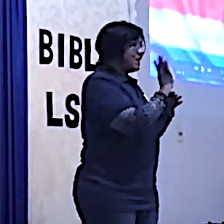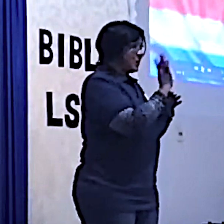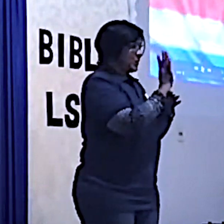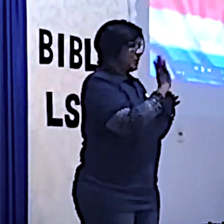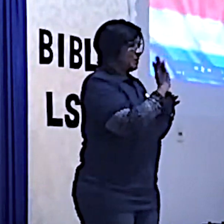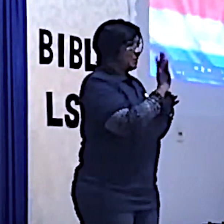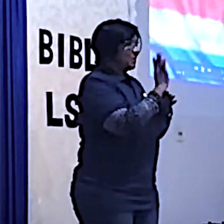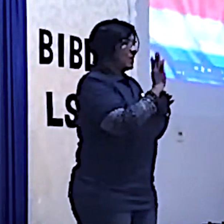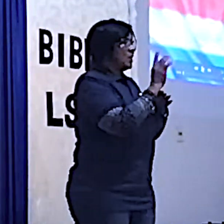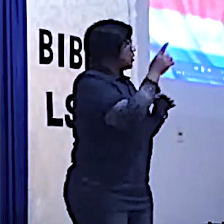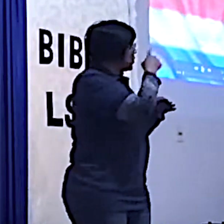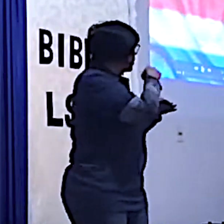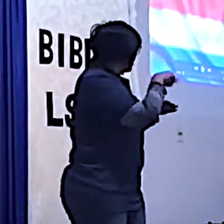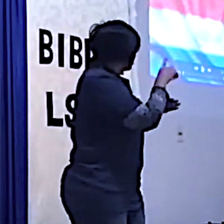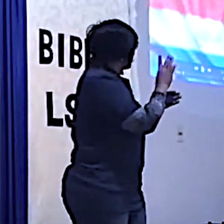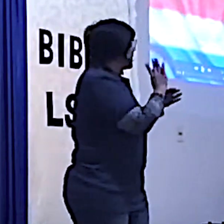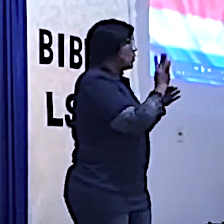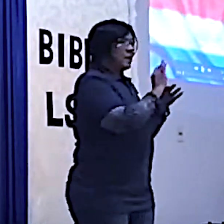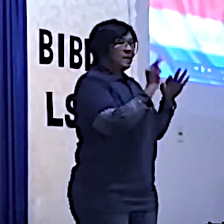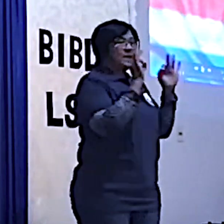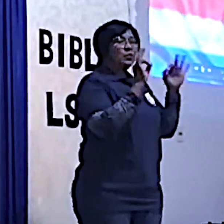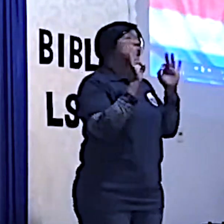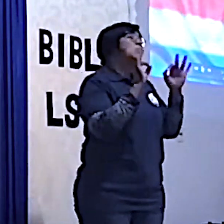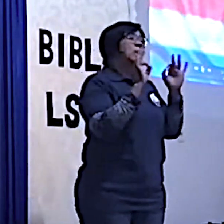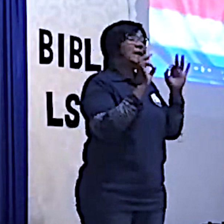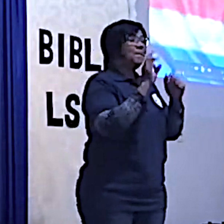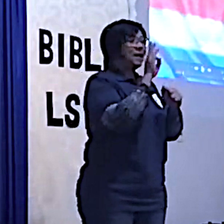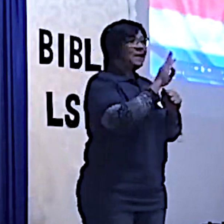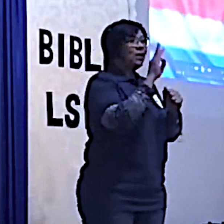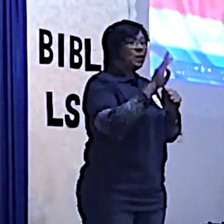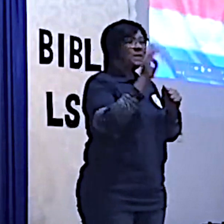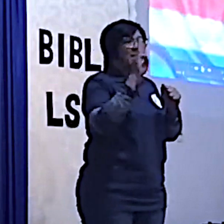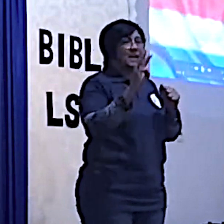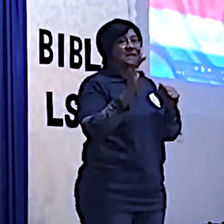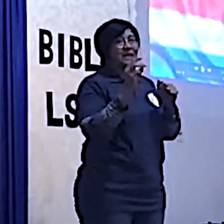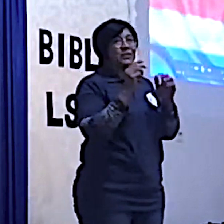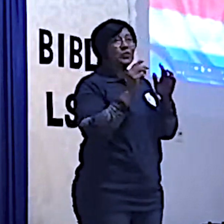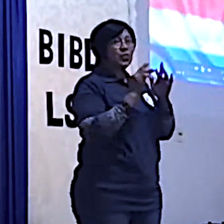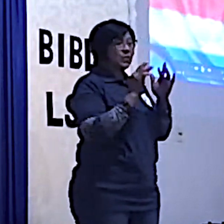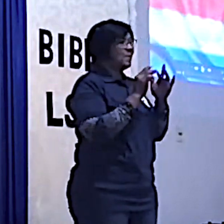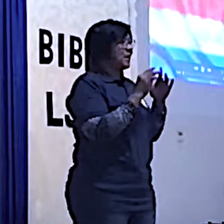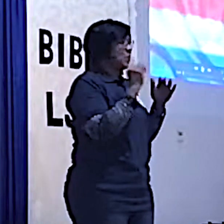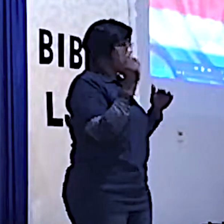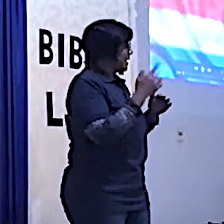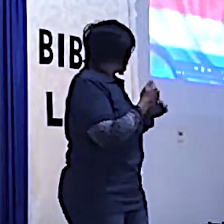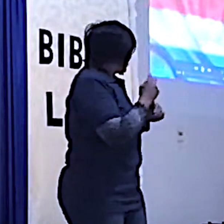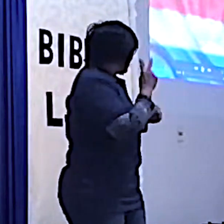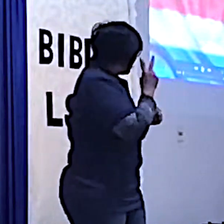videos. Todo está todo en la página web de la Iglesia de Sordos de Paraguay. Y ahora